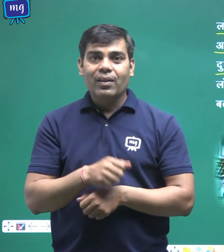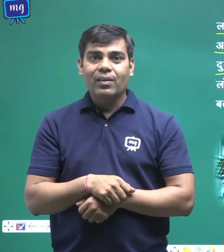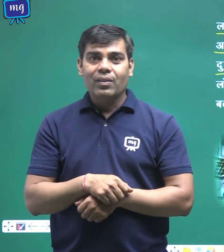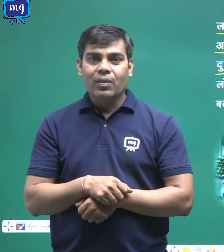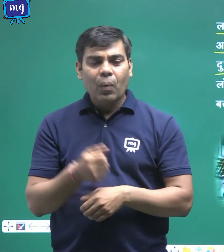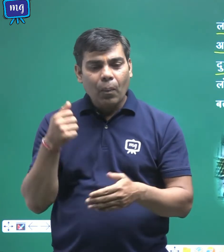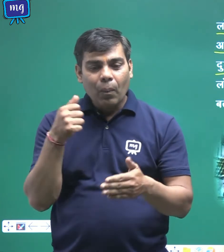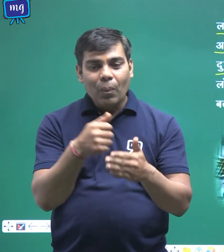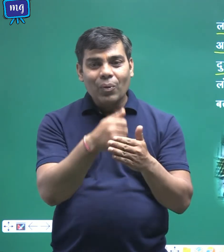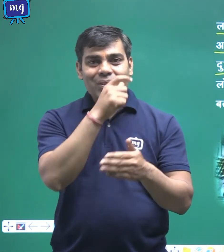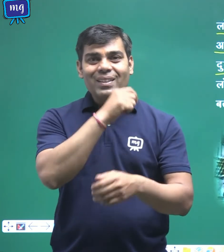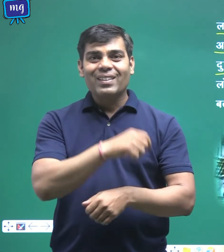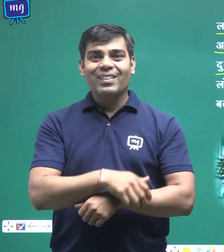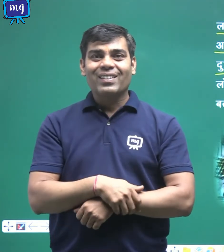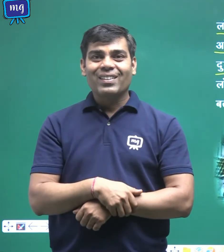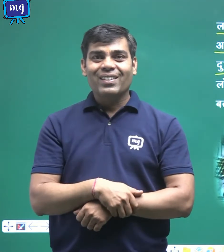पहुंची।